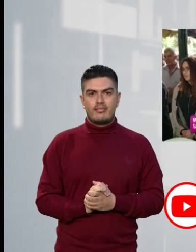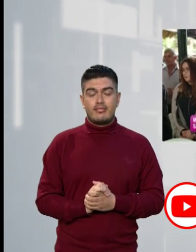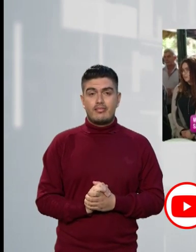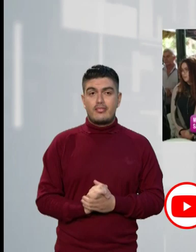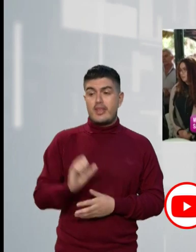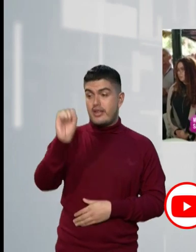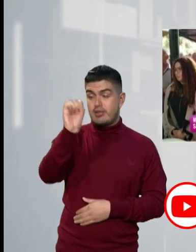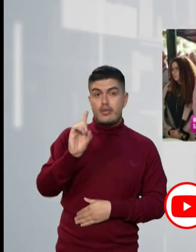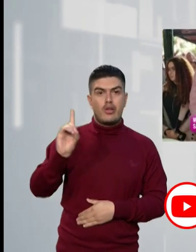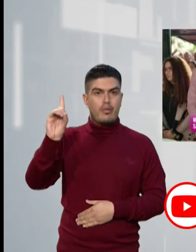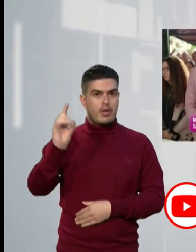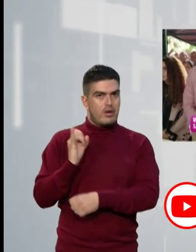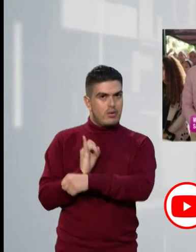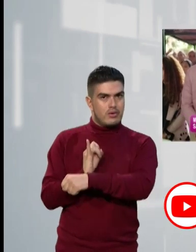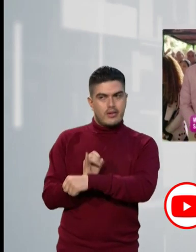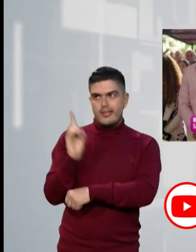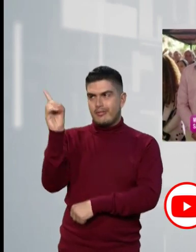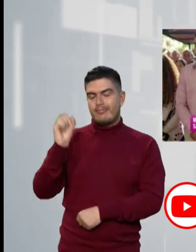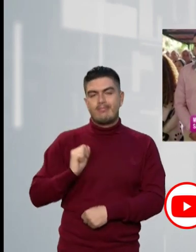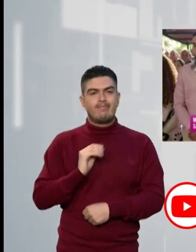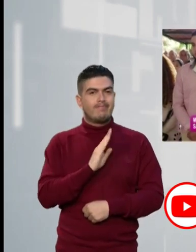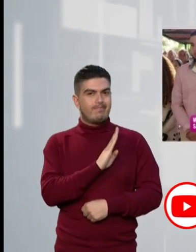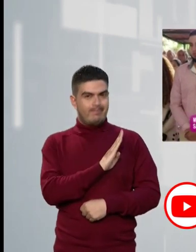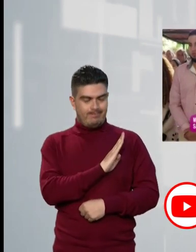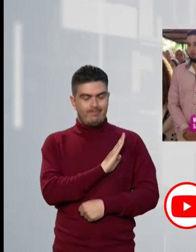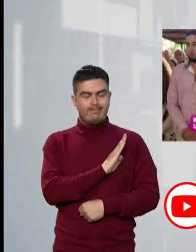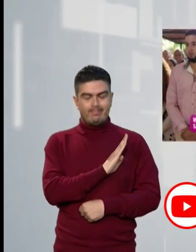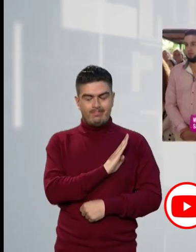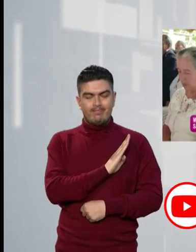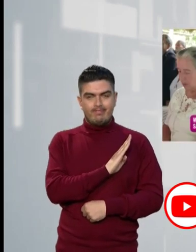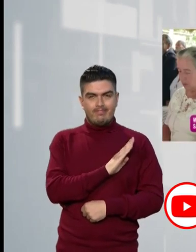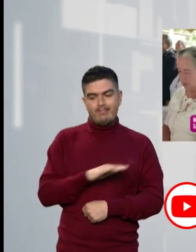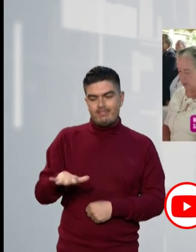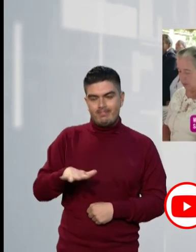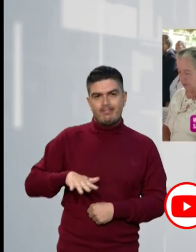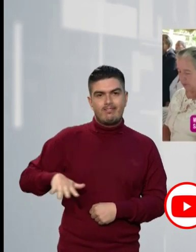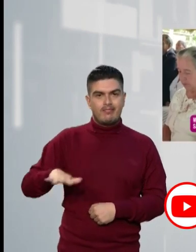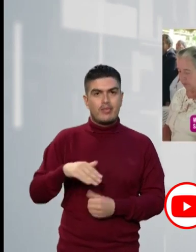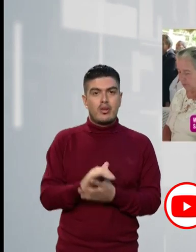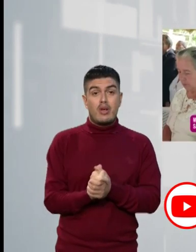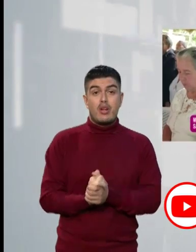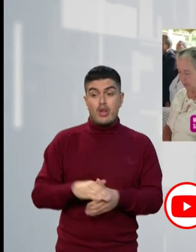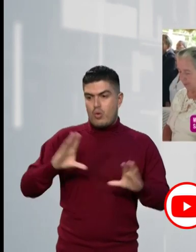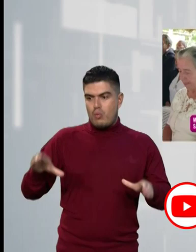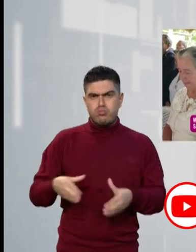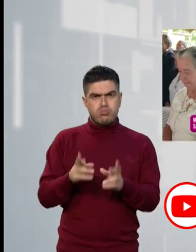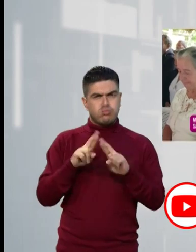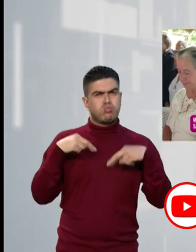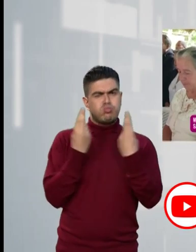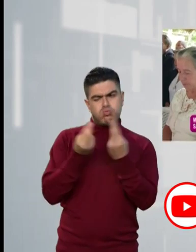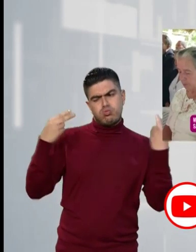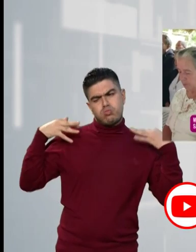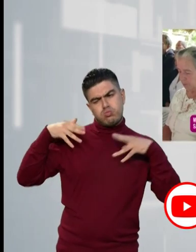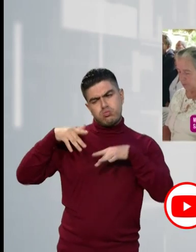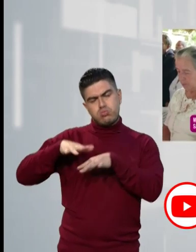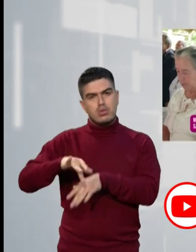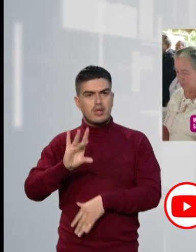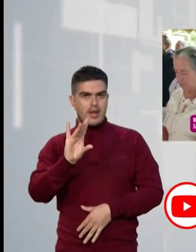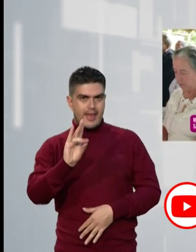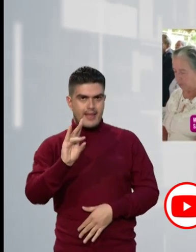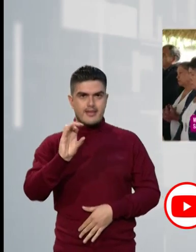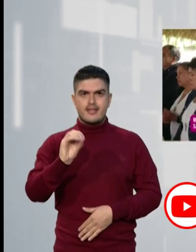este fin de semana la parroquia San Nicolás obispo de San Nicolás Santa Bárbara celebró un retiro espiritual para matrimonios donde más de